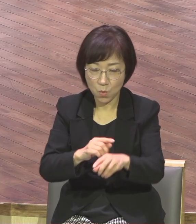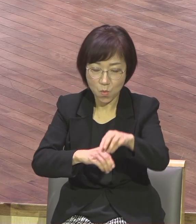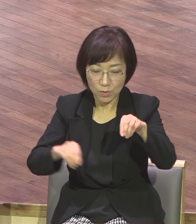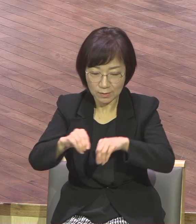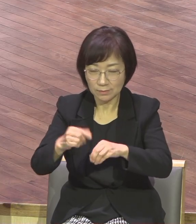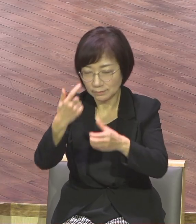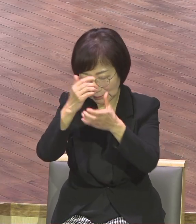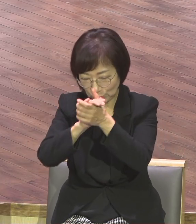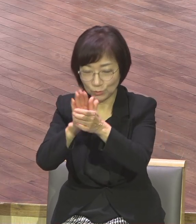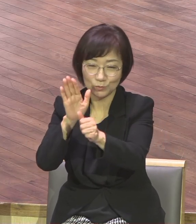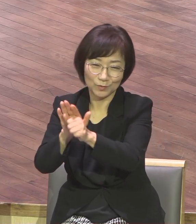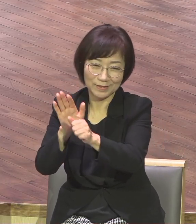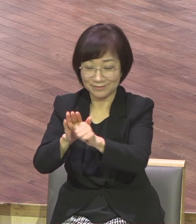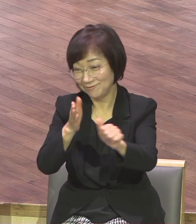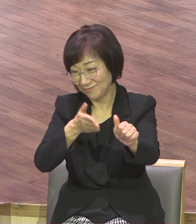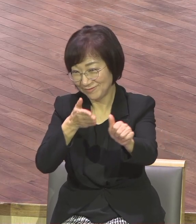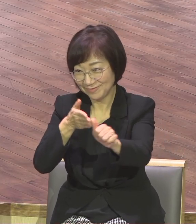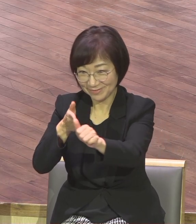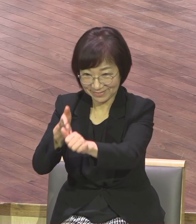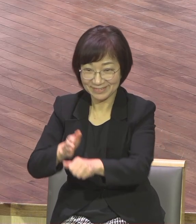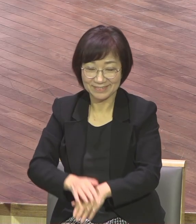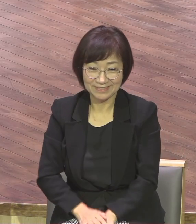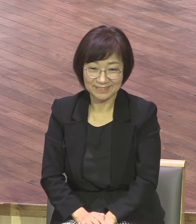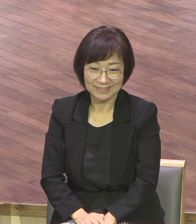분도 없는 줄 믿습니다만.